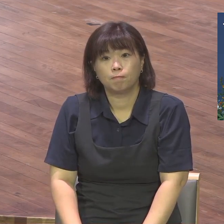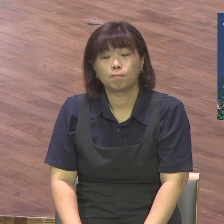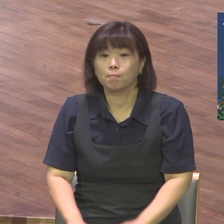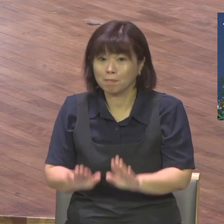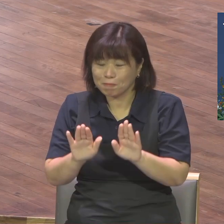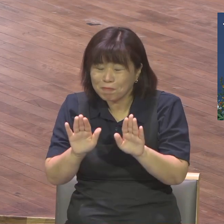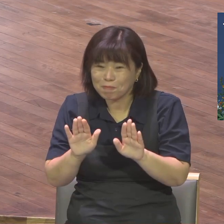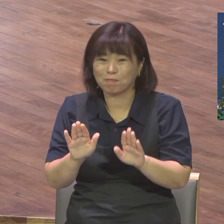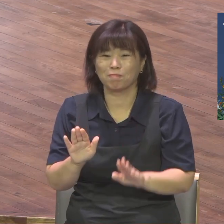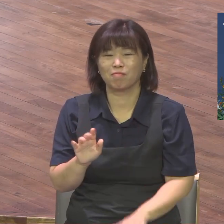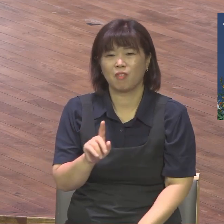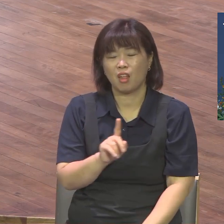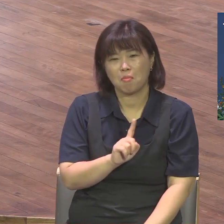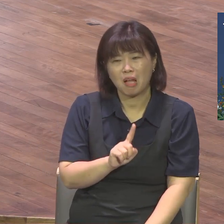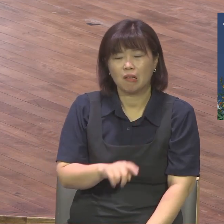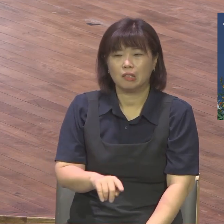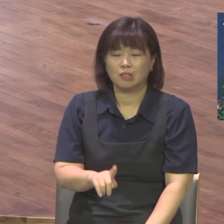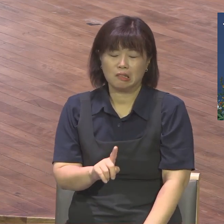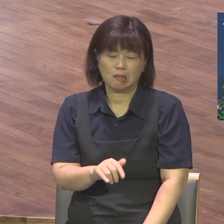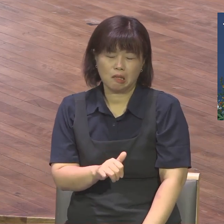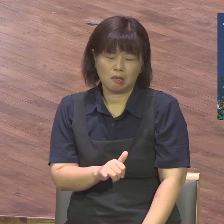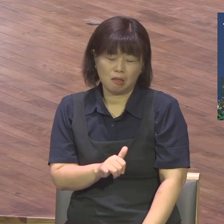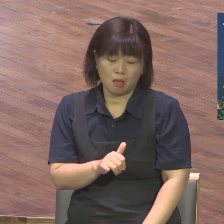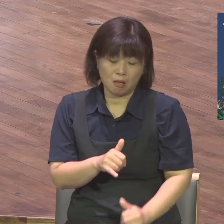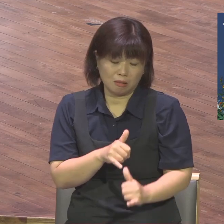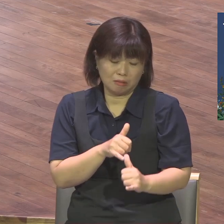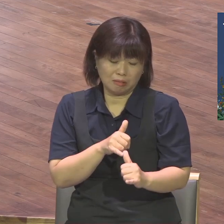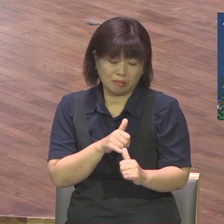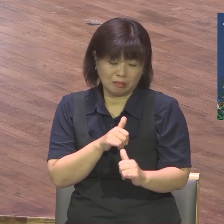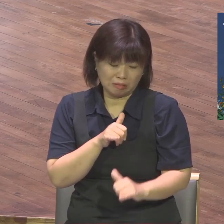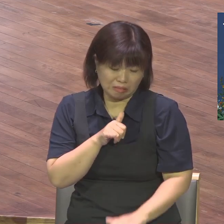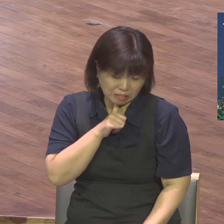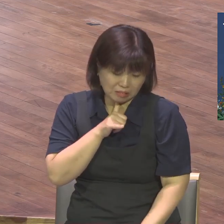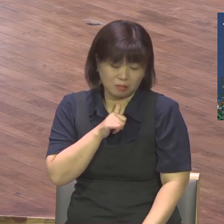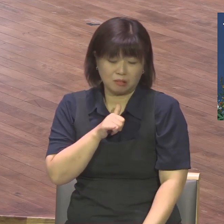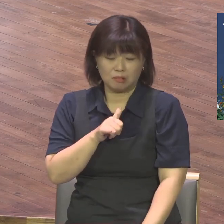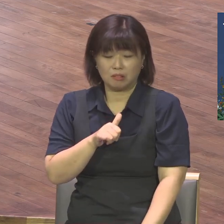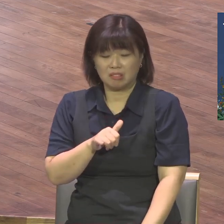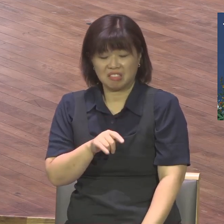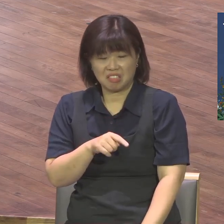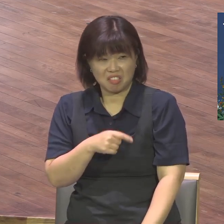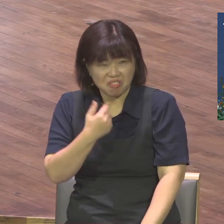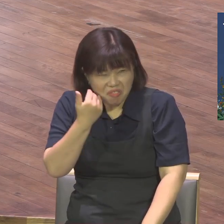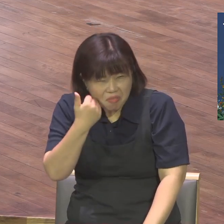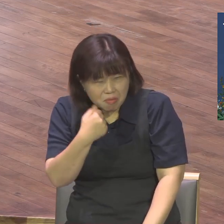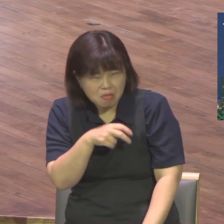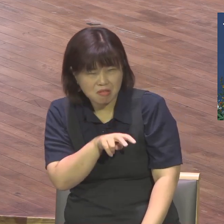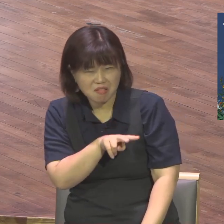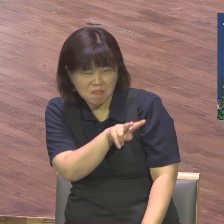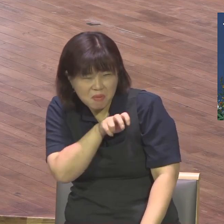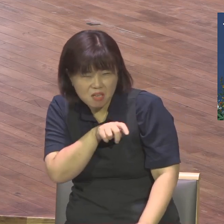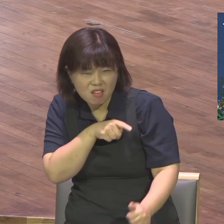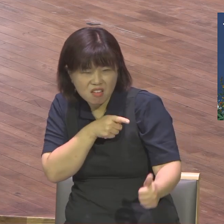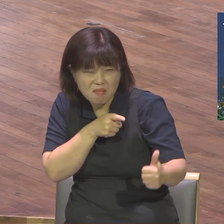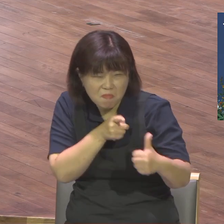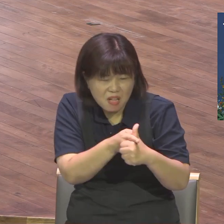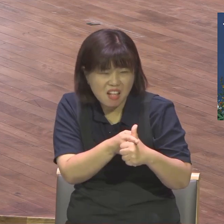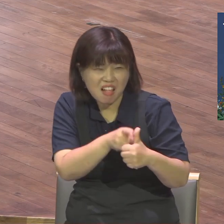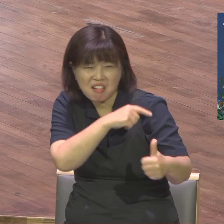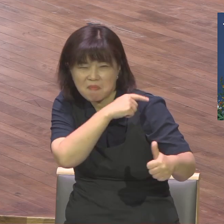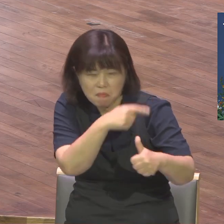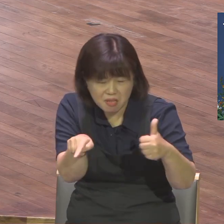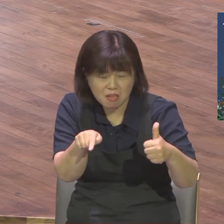자살하고 살인하고 사단은요 죽이는 일만 해요. 망가뜨리는 일만 해요.